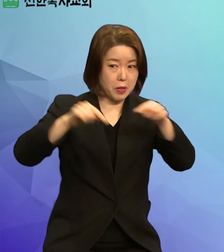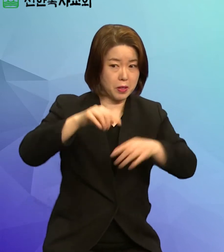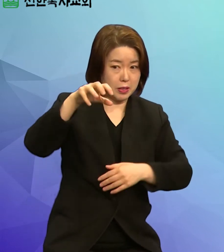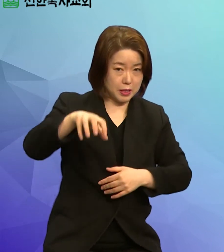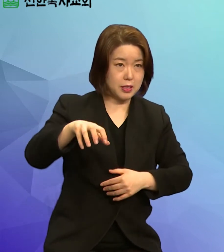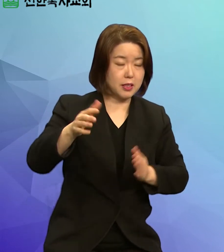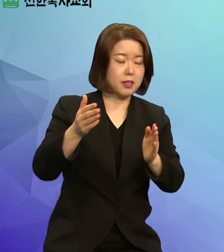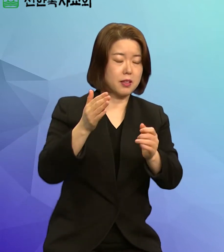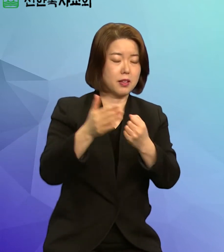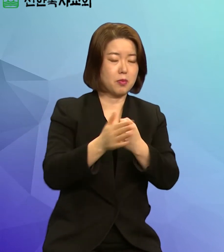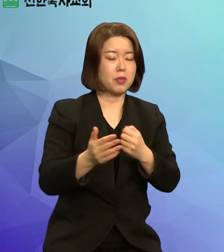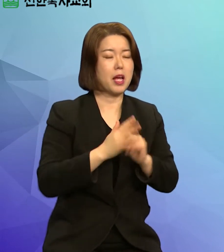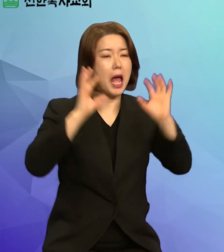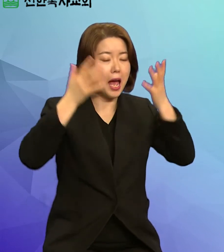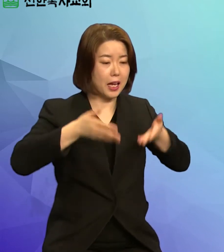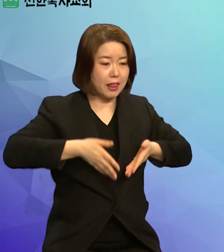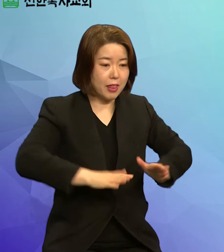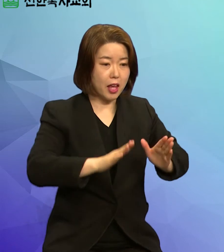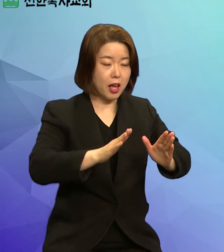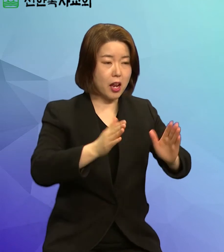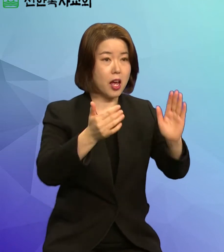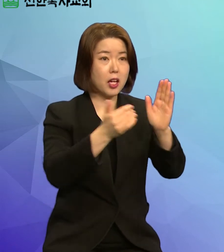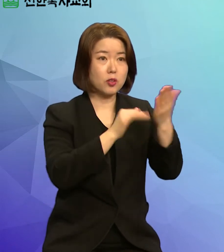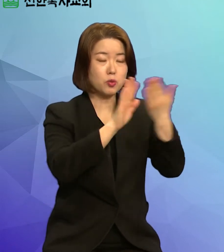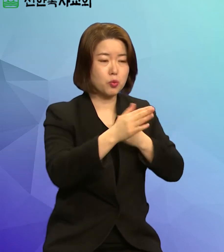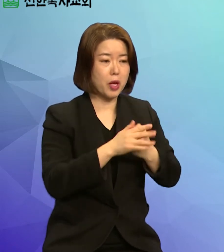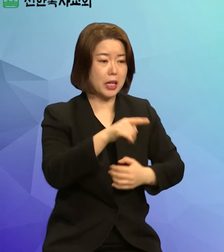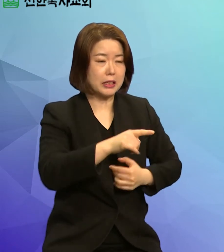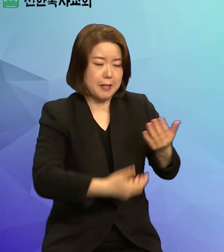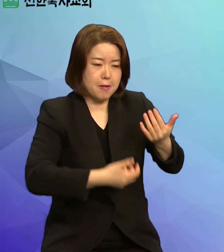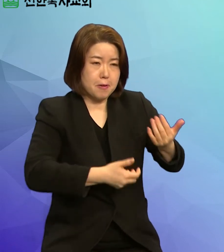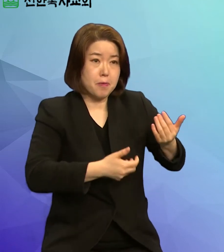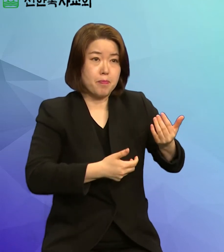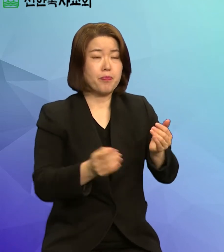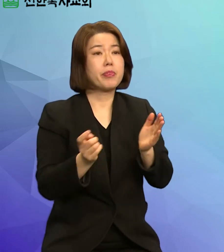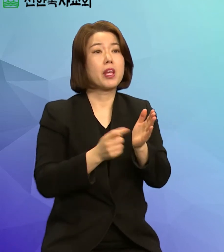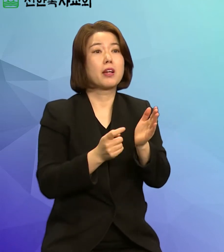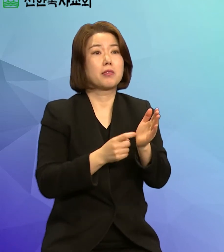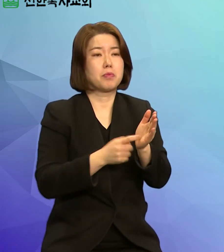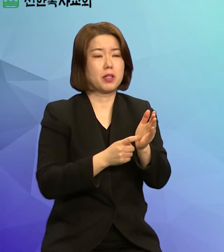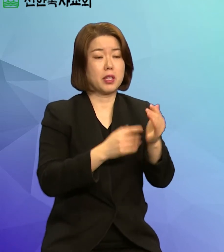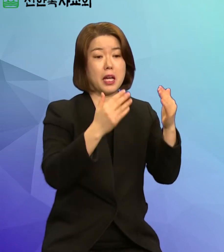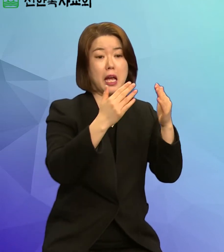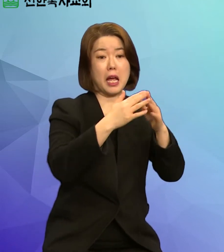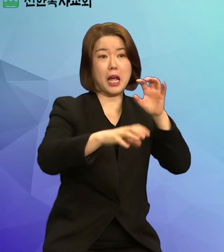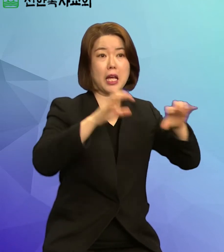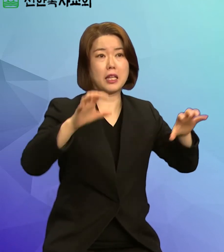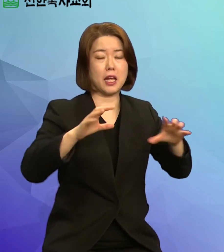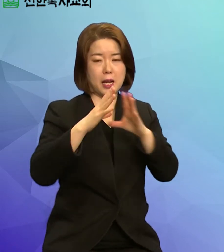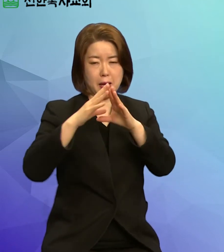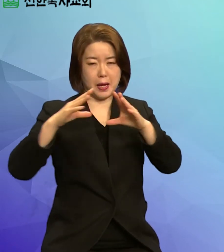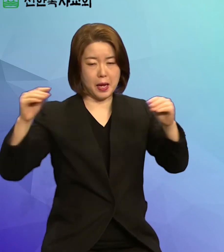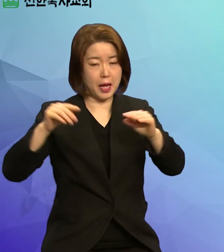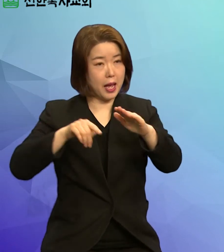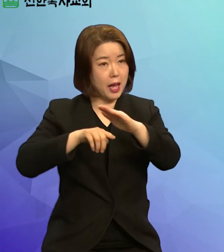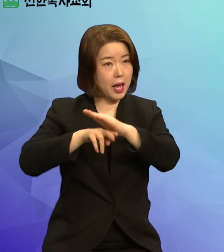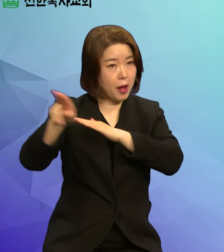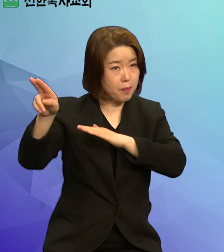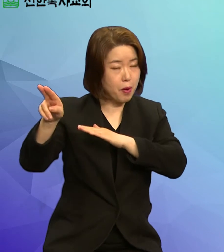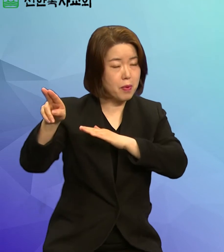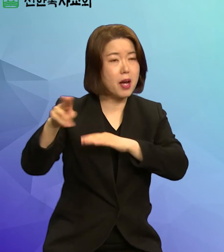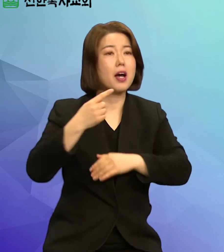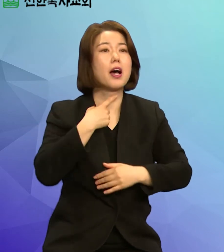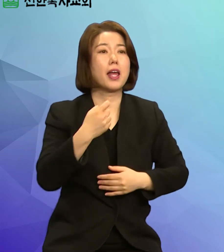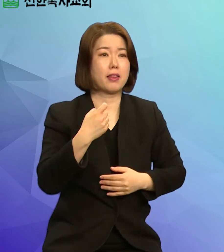아기가 태어나자마자 그 아기를, 갓난아기를 데리고 급히 이웃나라 애굽으로 피난을 가야